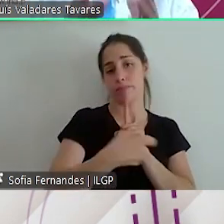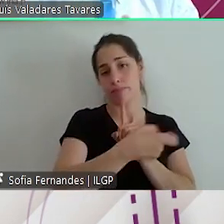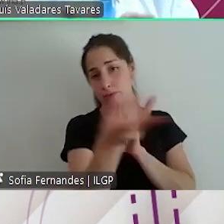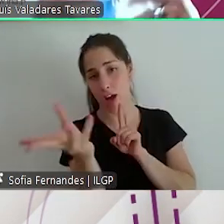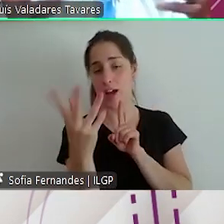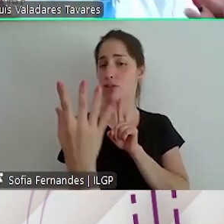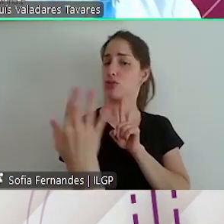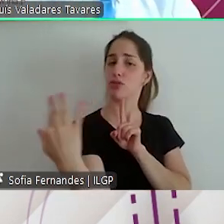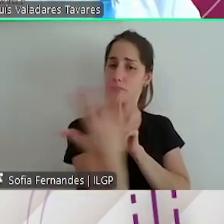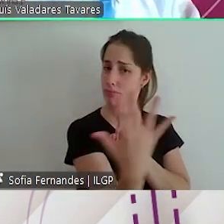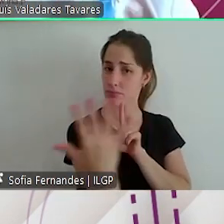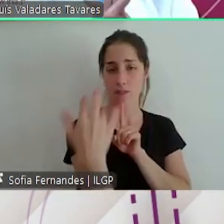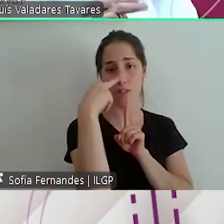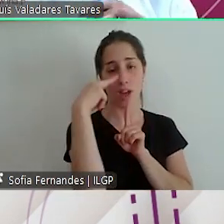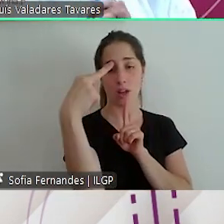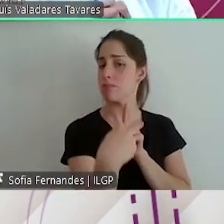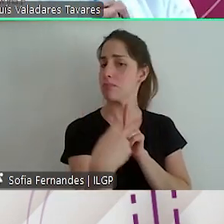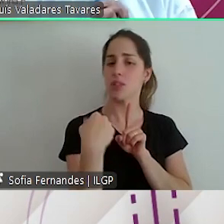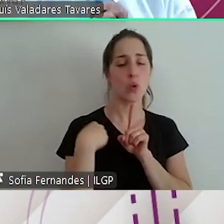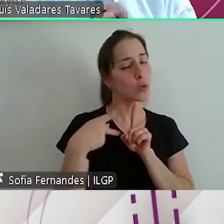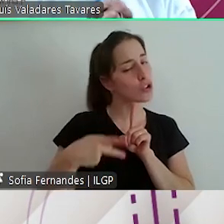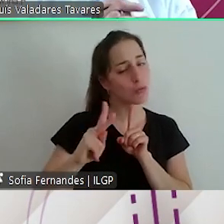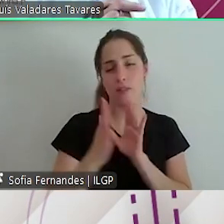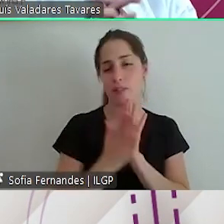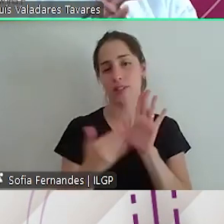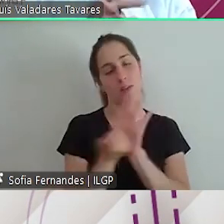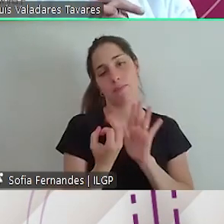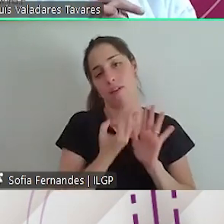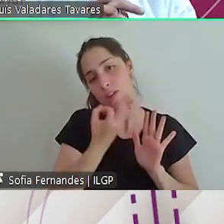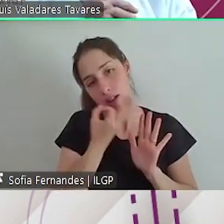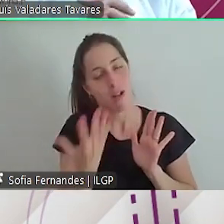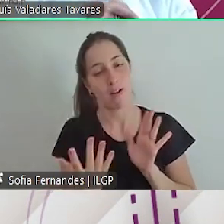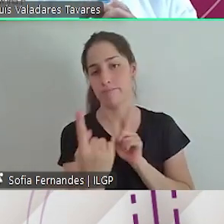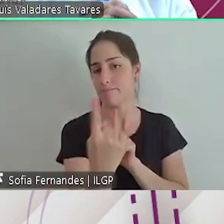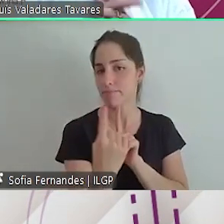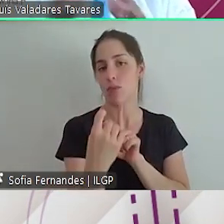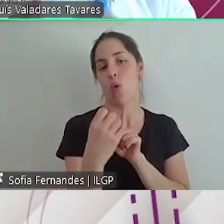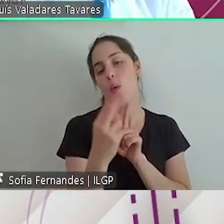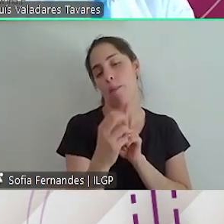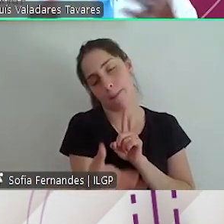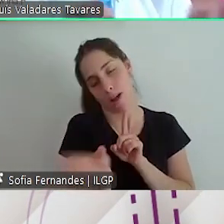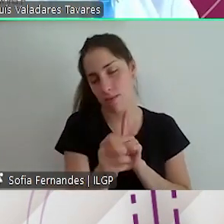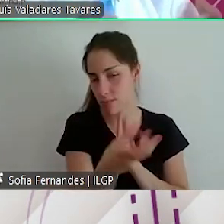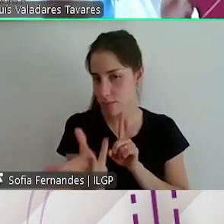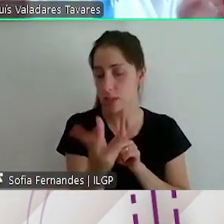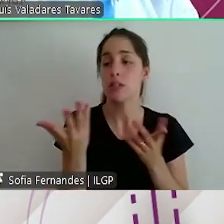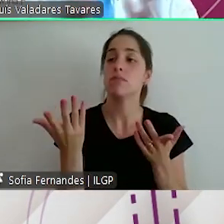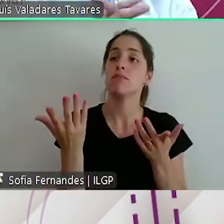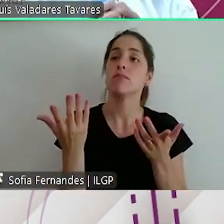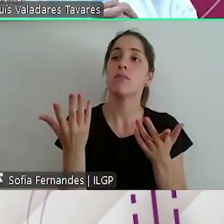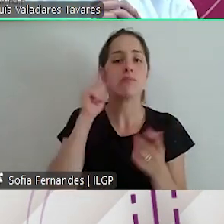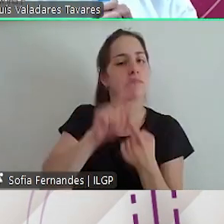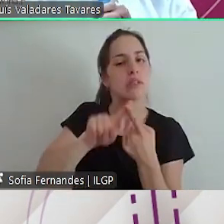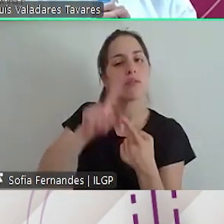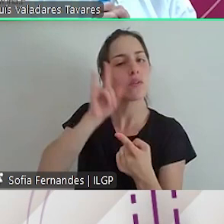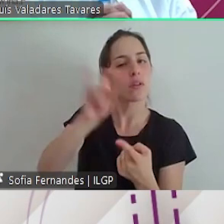o privilégio, eh, o benefício de estar a trocar ideias, perspectivas, problemas